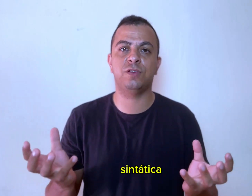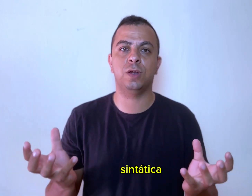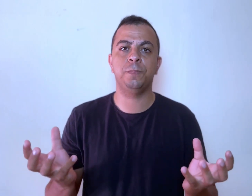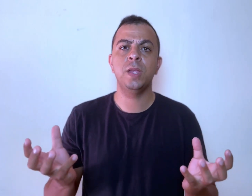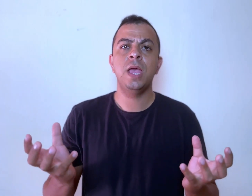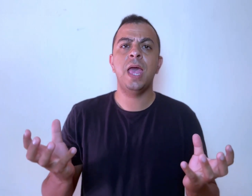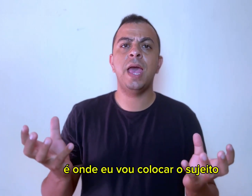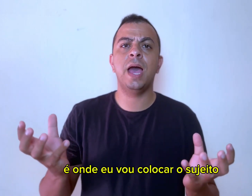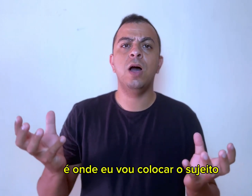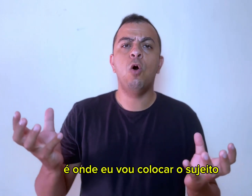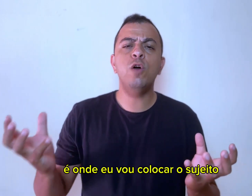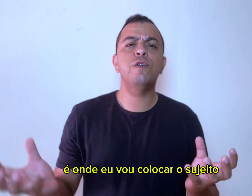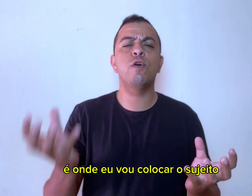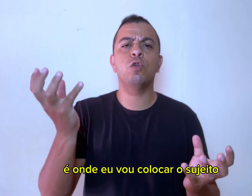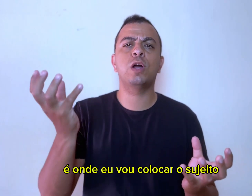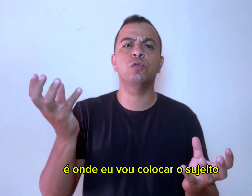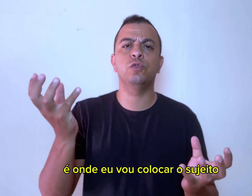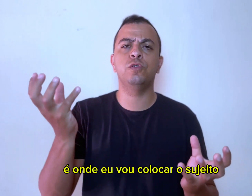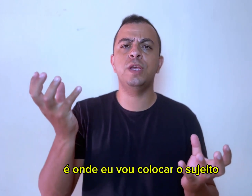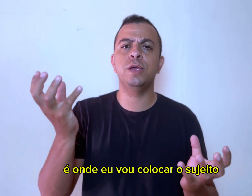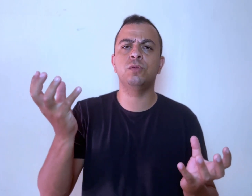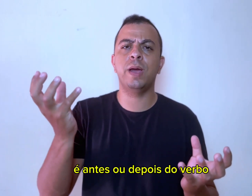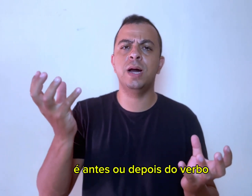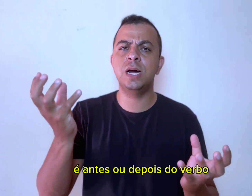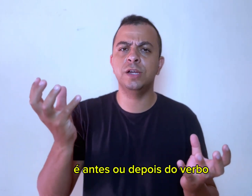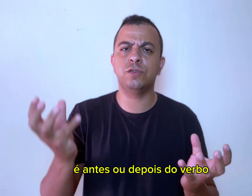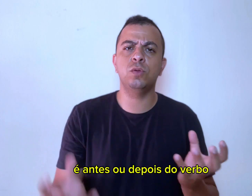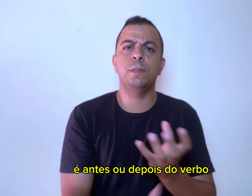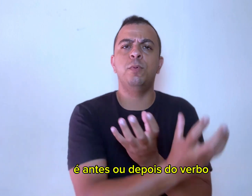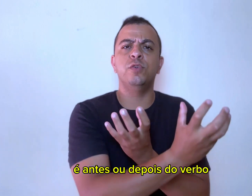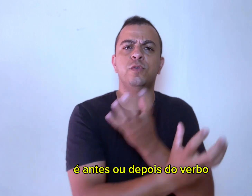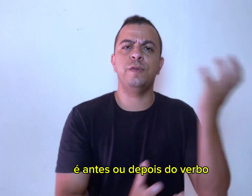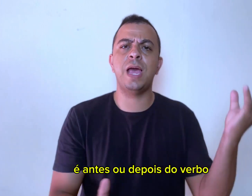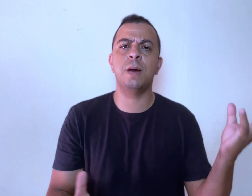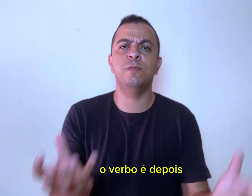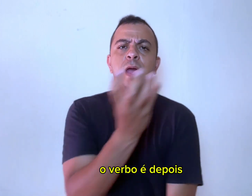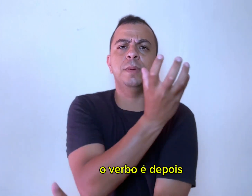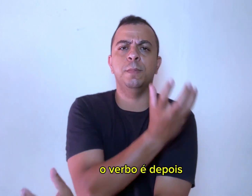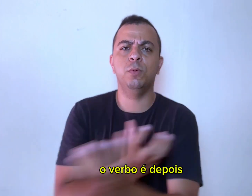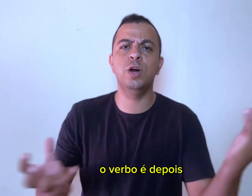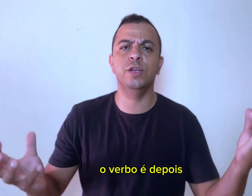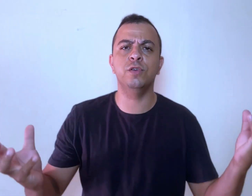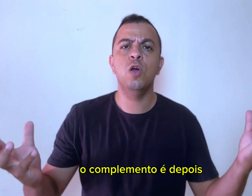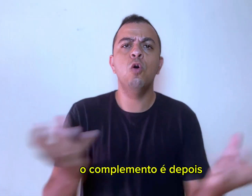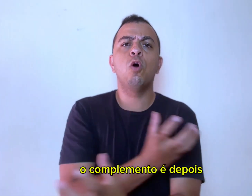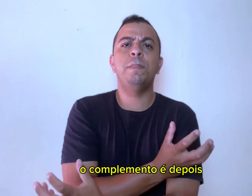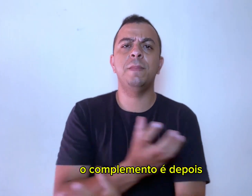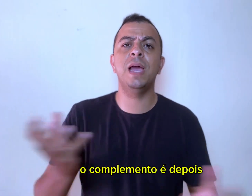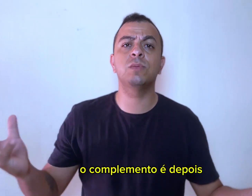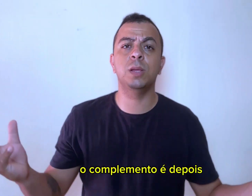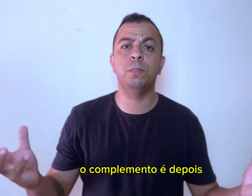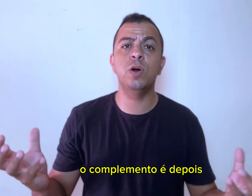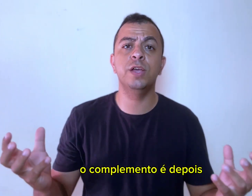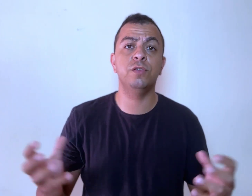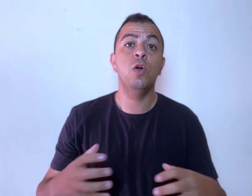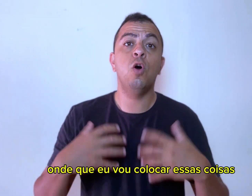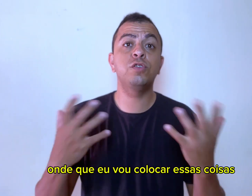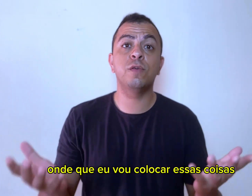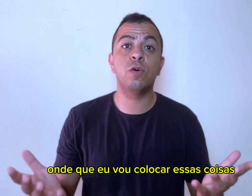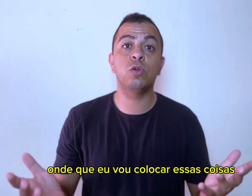sintática. É onde eu vou colocar o sujeito, é antes ou depois do verbo, o verbo é depois, o complemento é depois, onde que eu vou